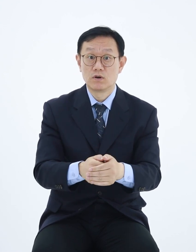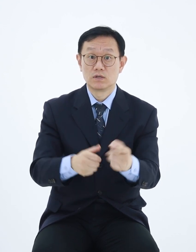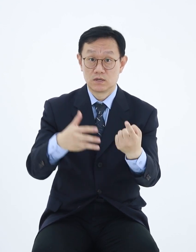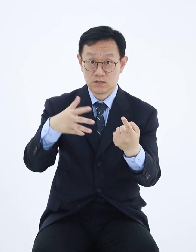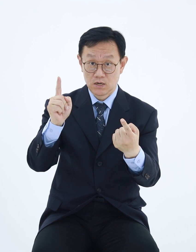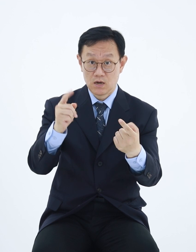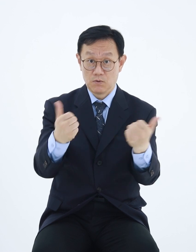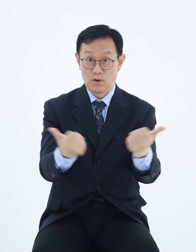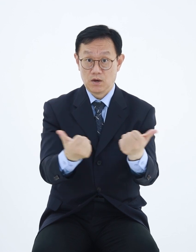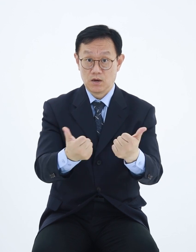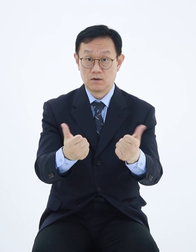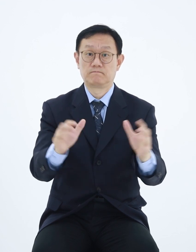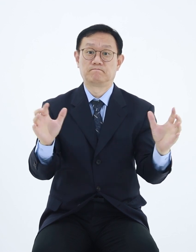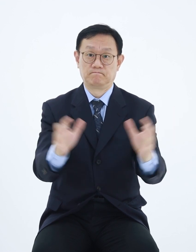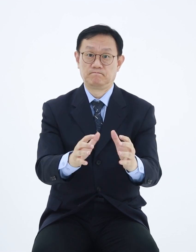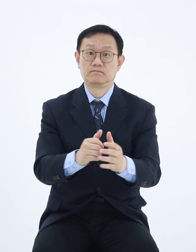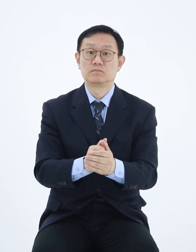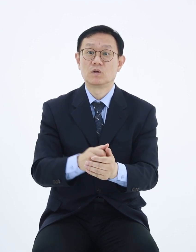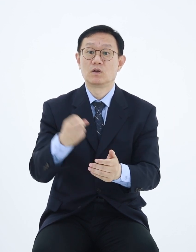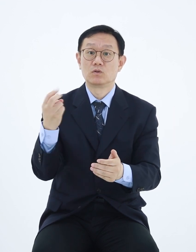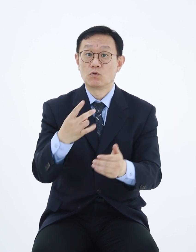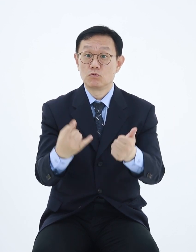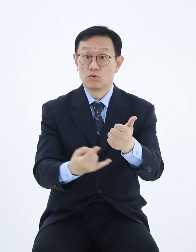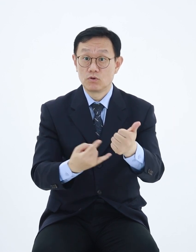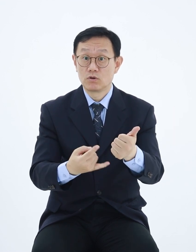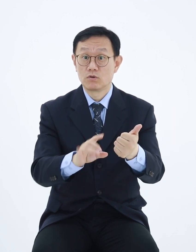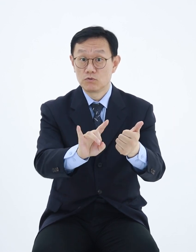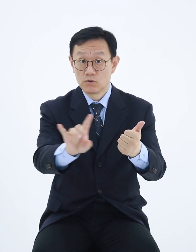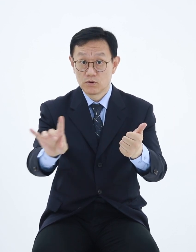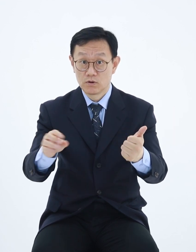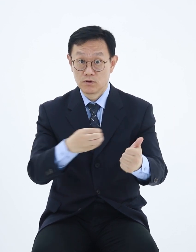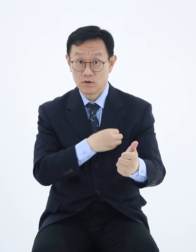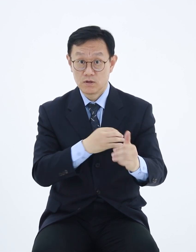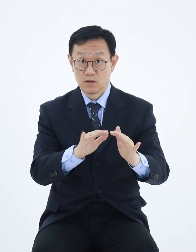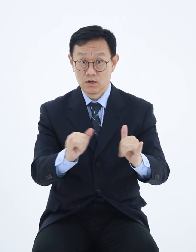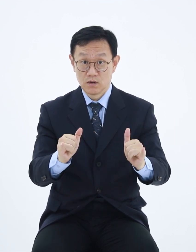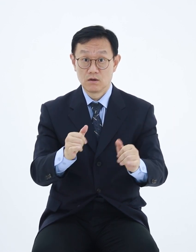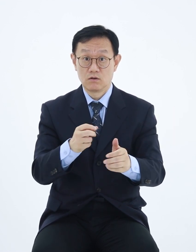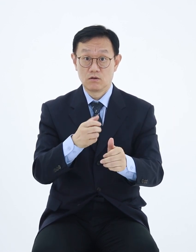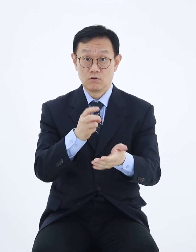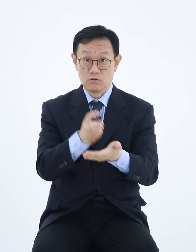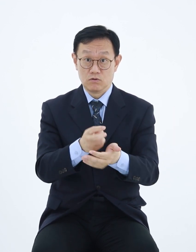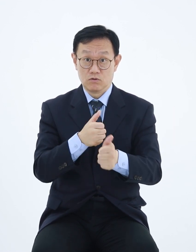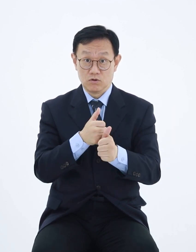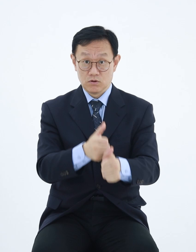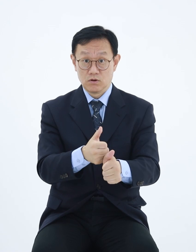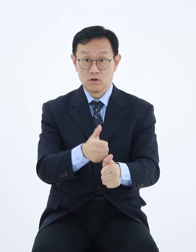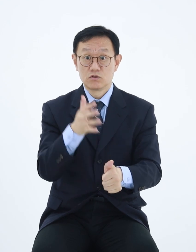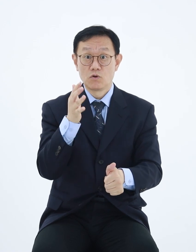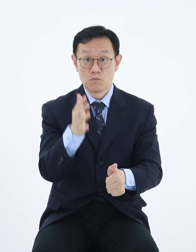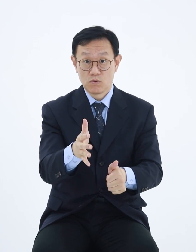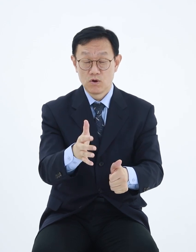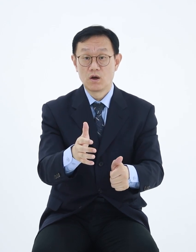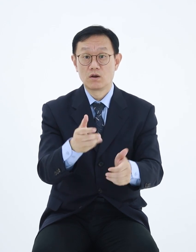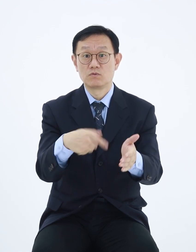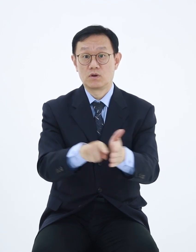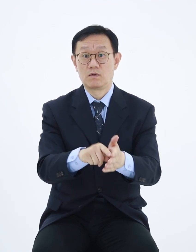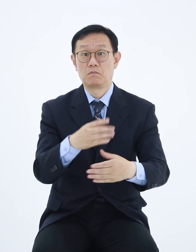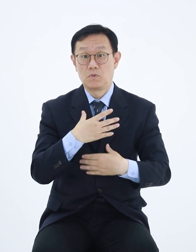회의를 소집합니다. 또한 위원회 위원에게는 규정에 따라 임무 수행 중인 전문가를 위한 편의, 특권 및